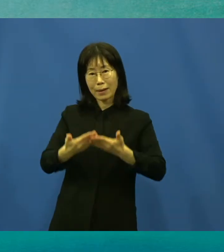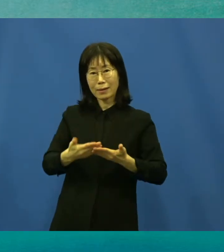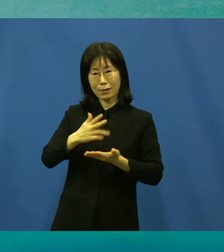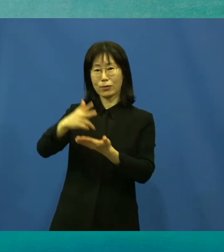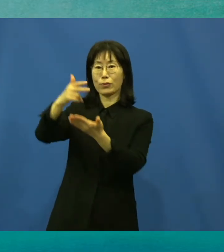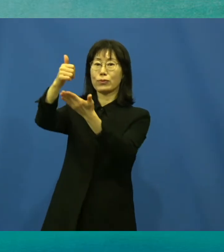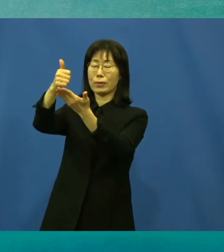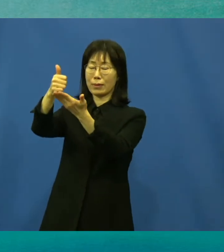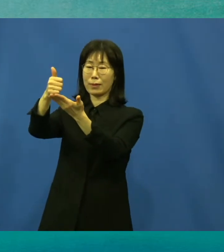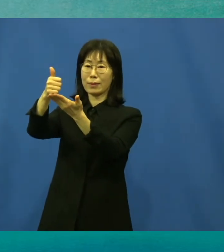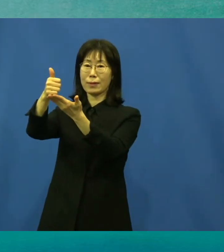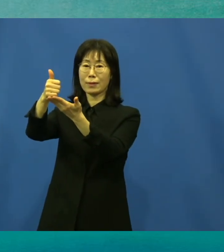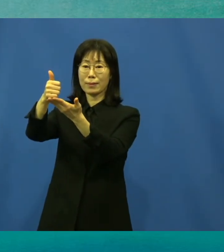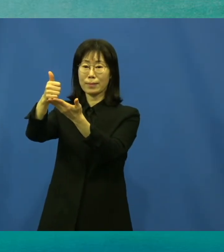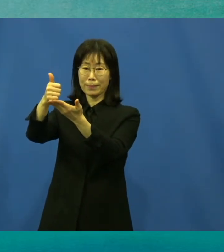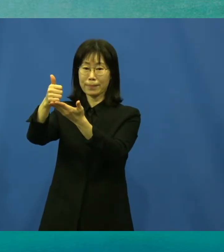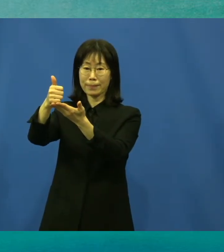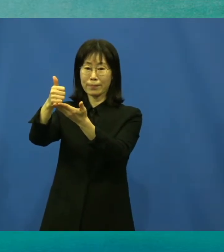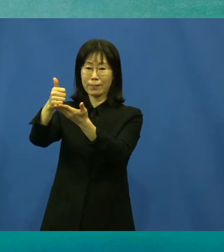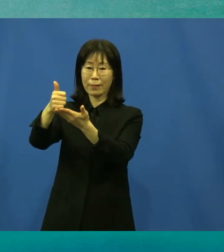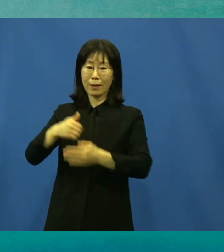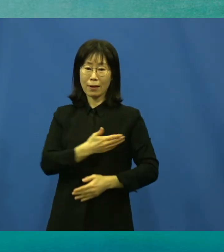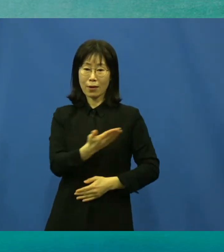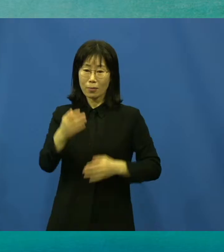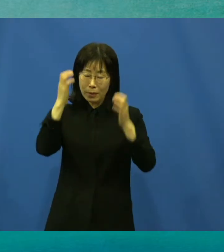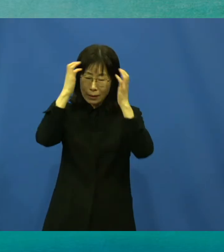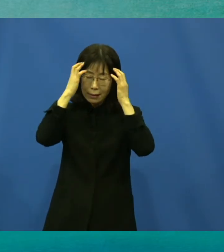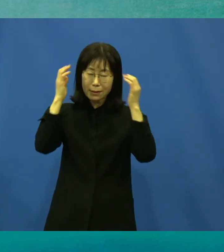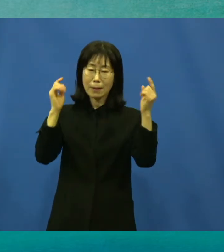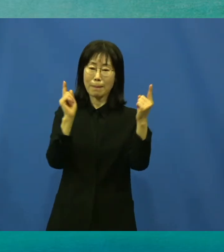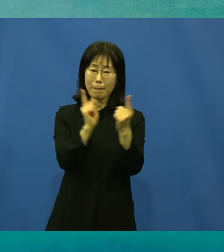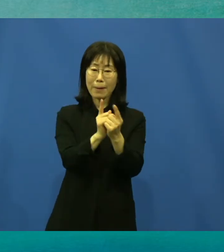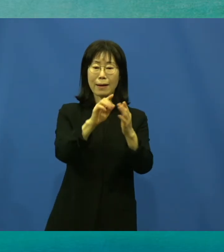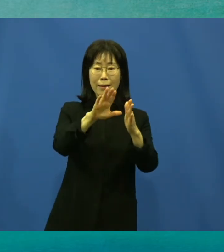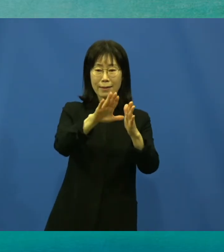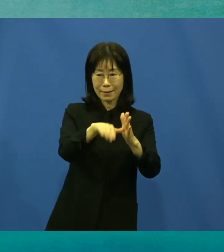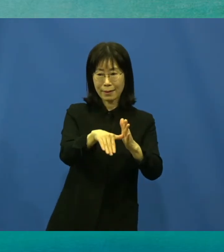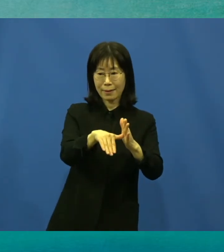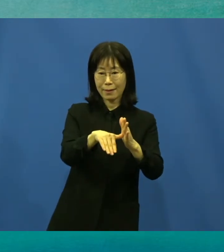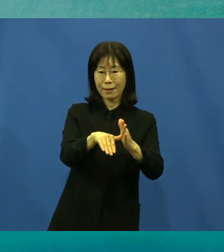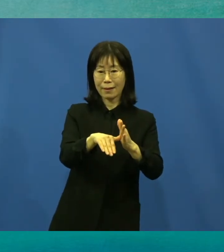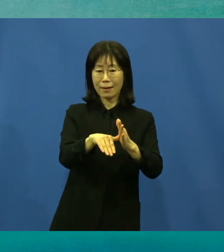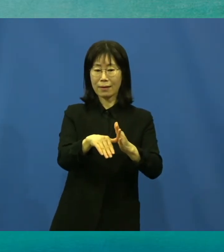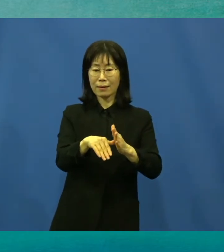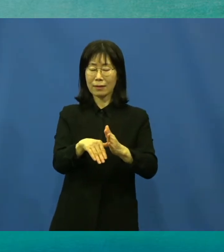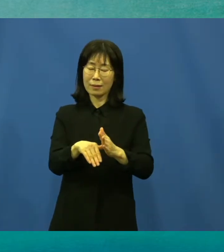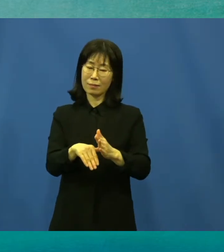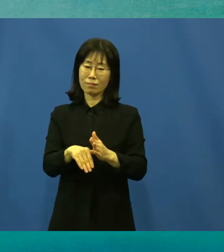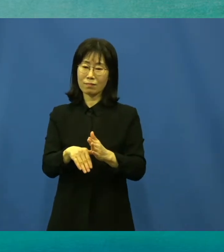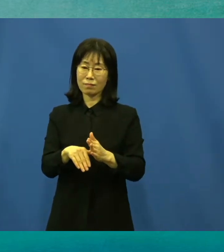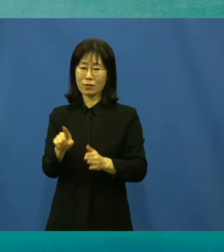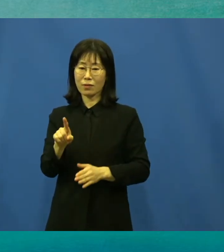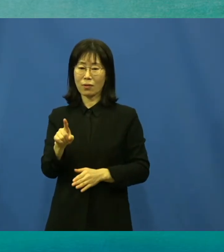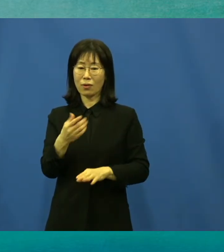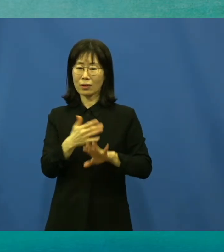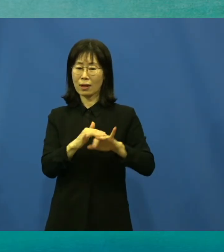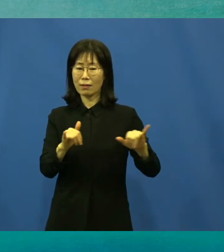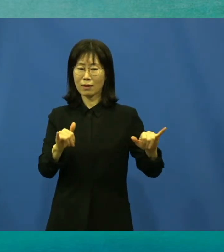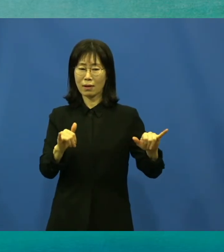여러분 어떤 어려움을 시험을 당하면요 이건 아무도 모르지 그렇게 생각이